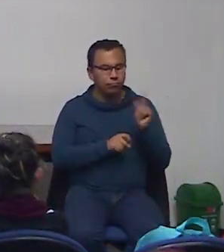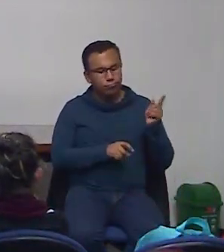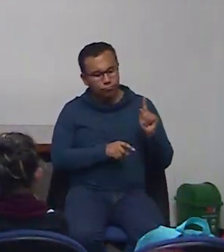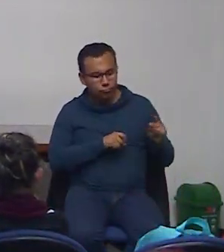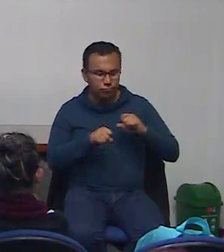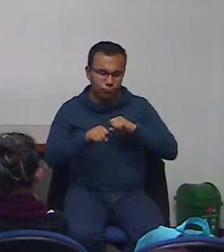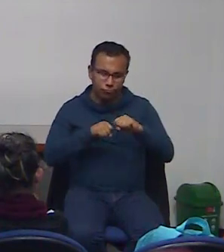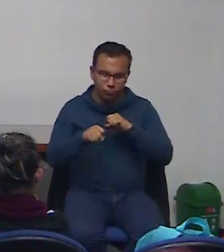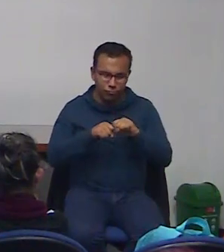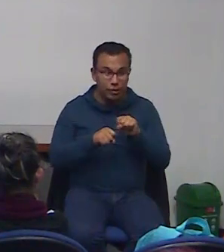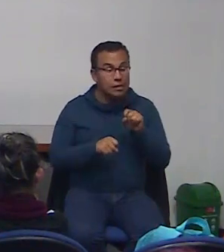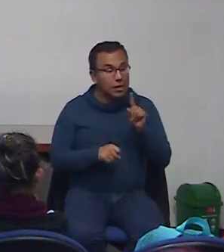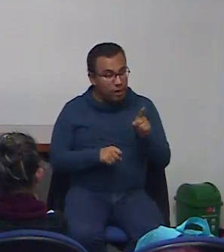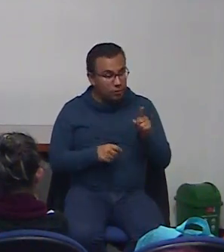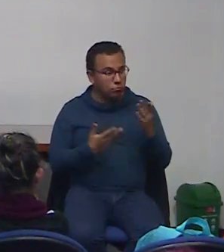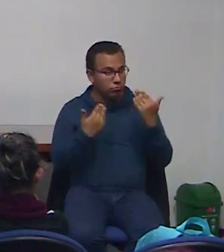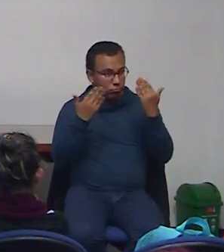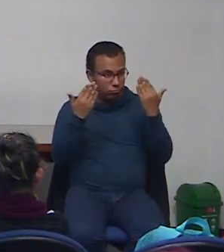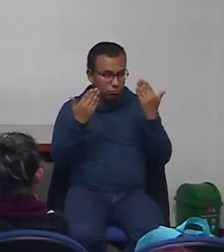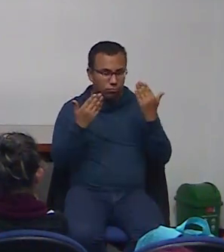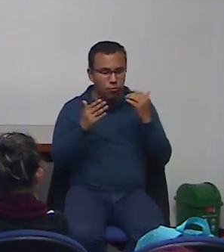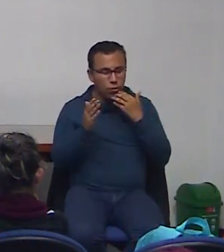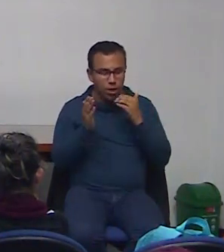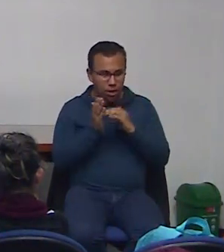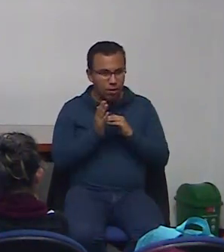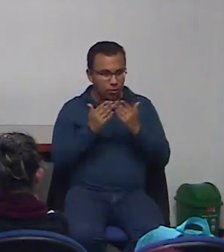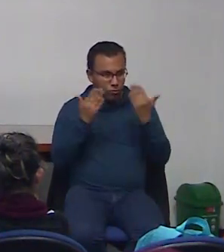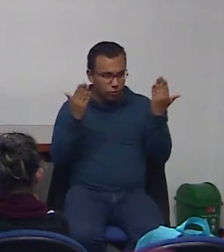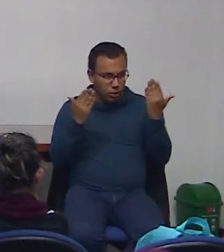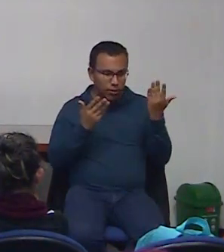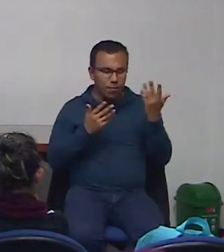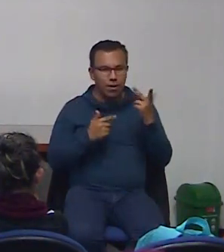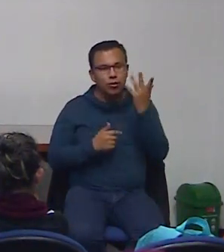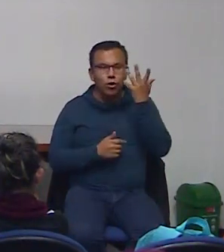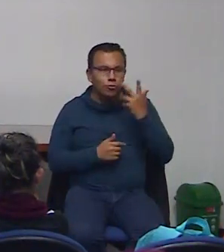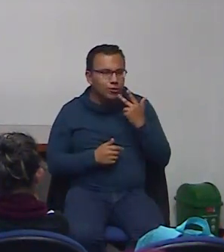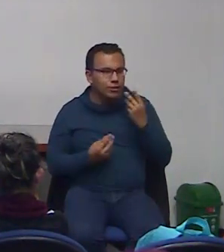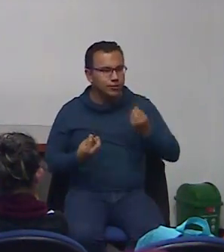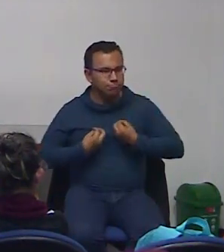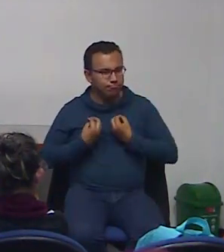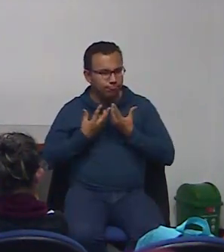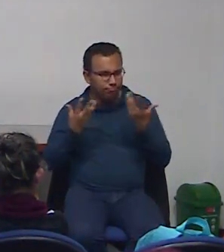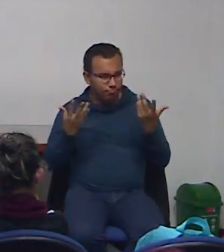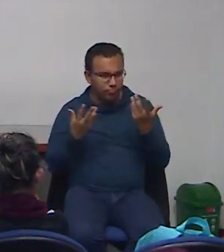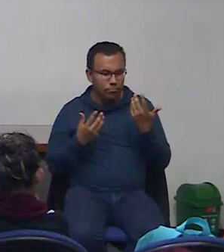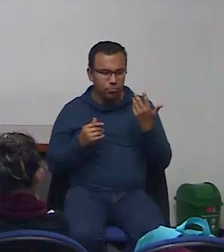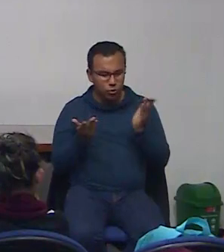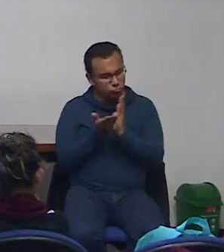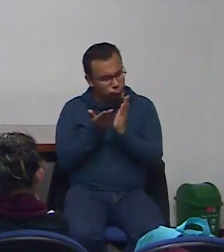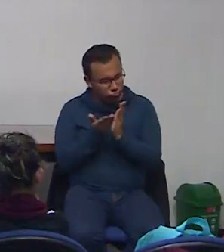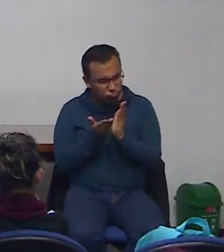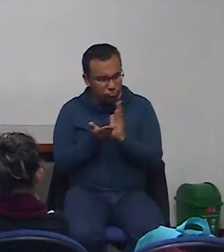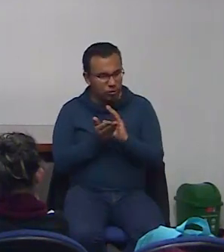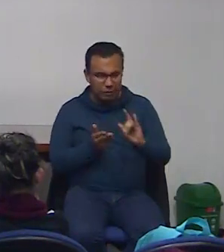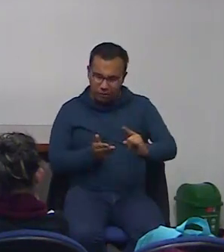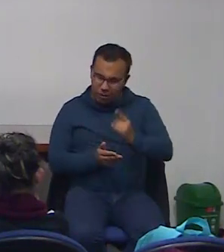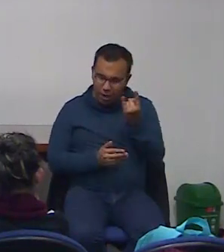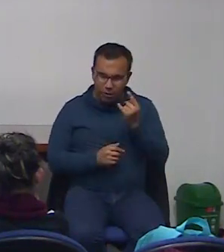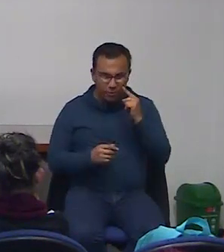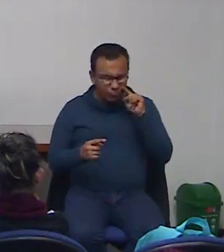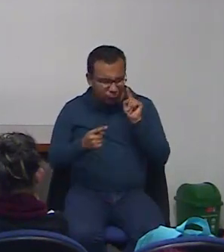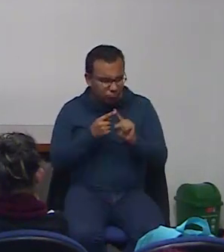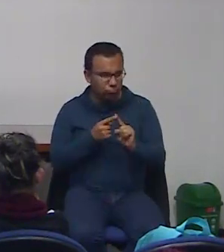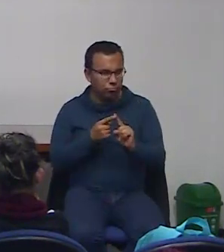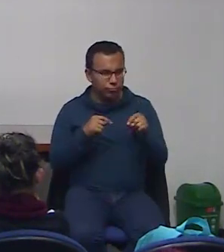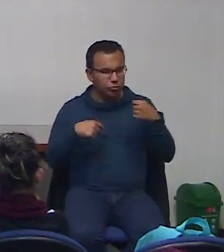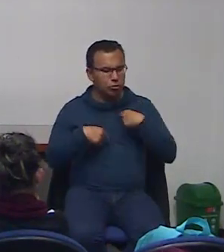eso eso digamos que que sirve mucho como ejemplo para la vida cotidiana Porque cuando uno también estudia algo o hace algo uno tiene que